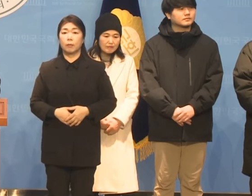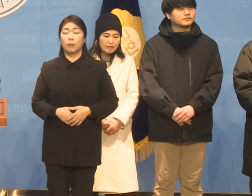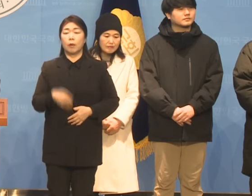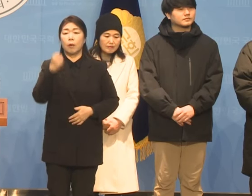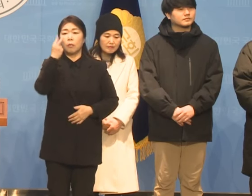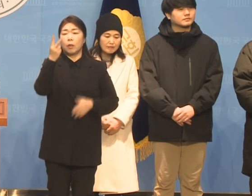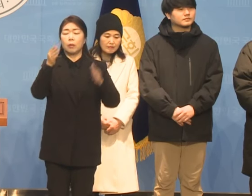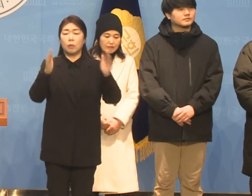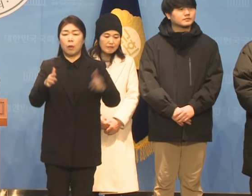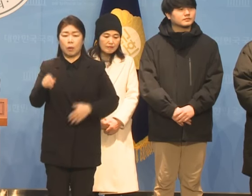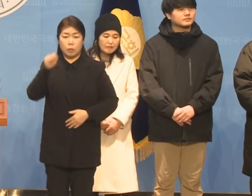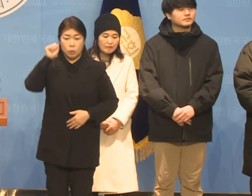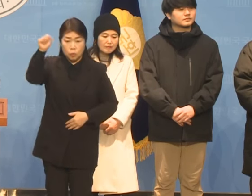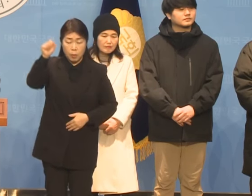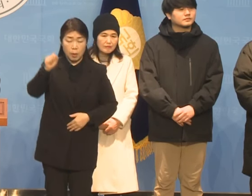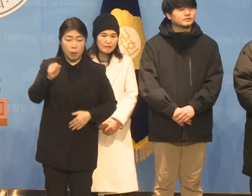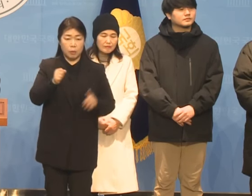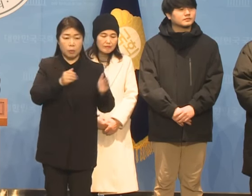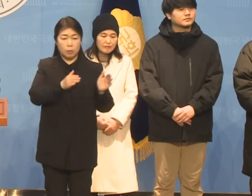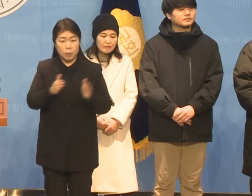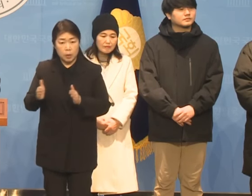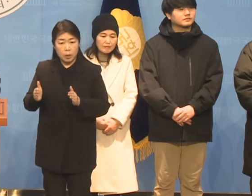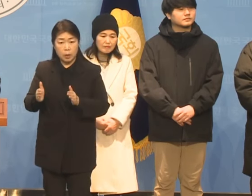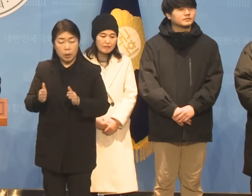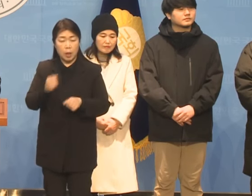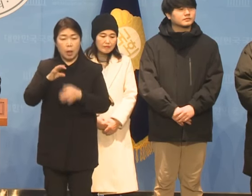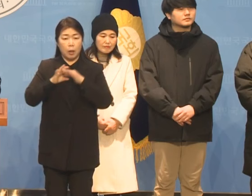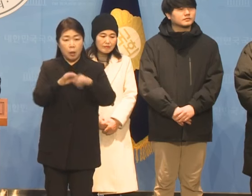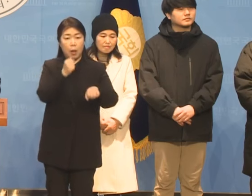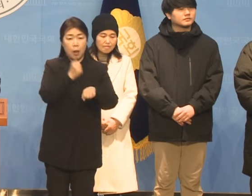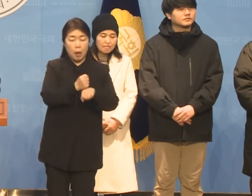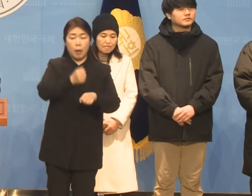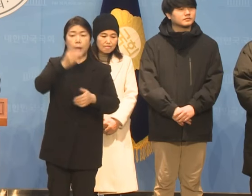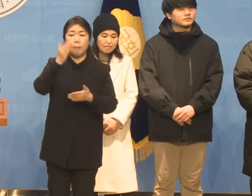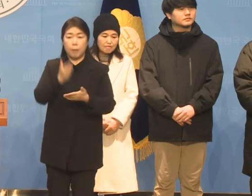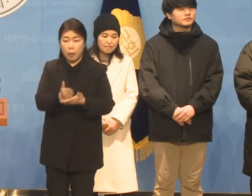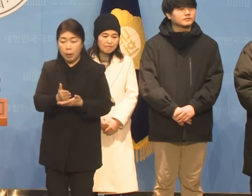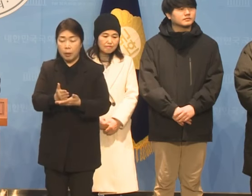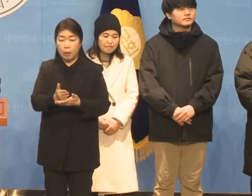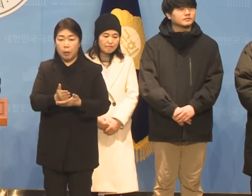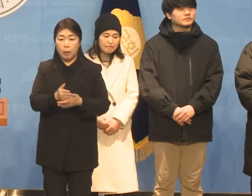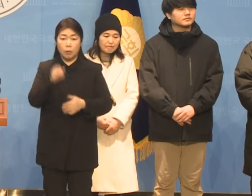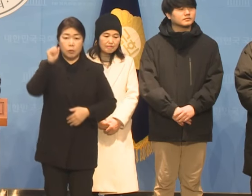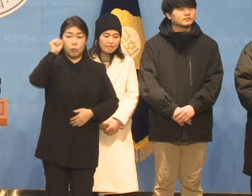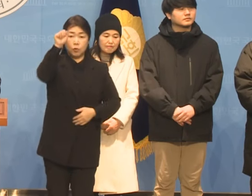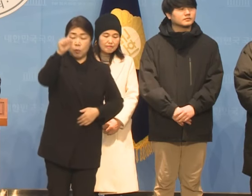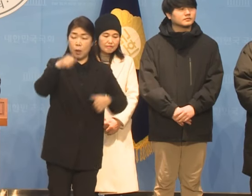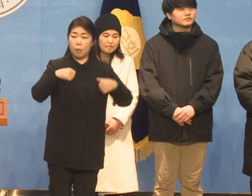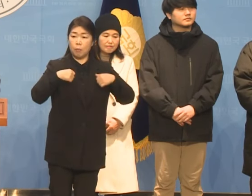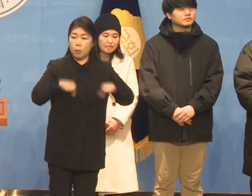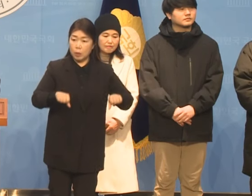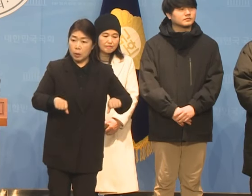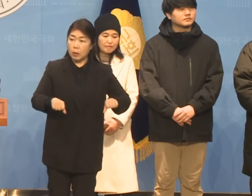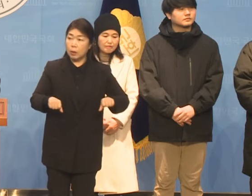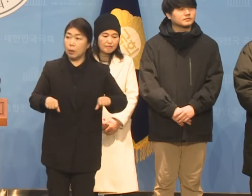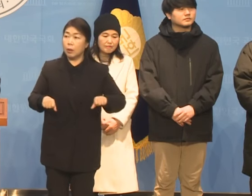동안 출마를 포기할 것이냐 탈당할 것이냐 사이를 왔다 갔다